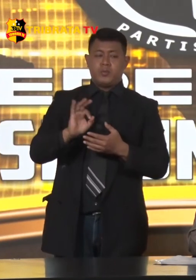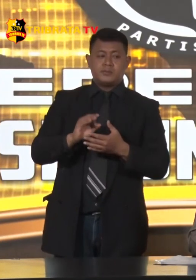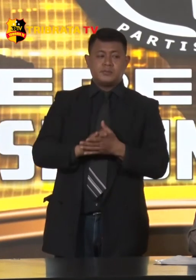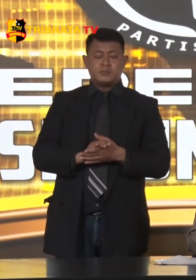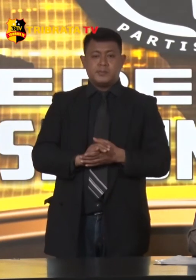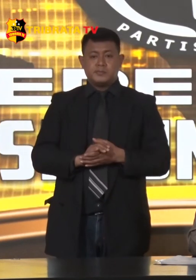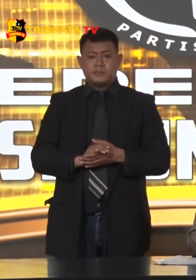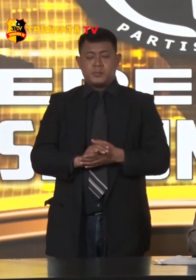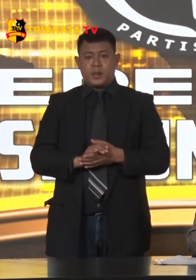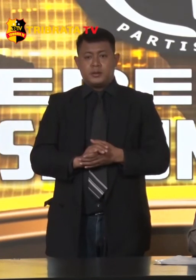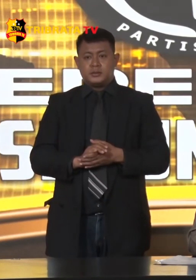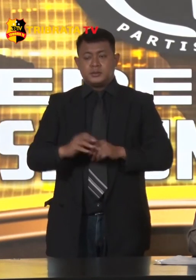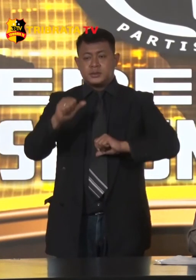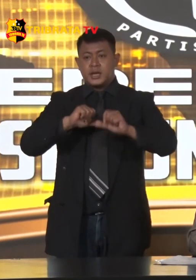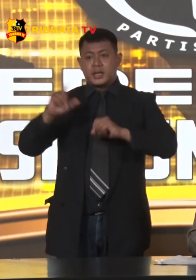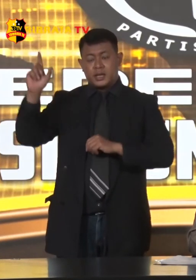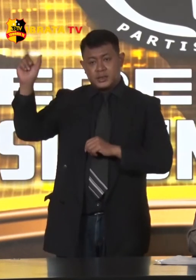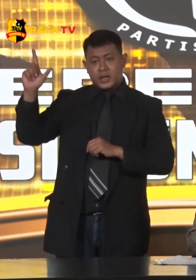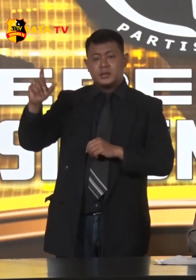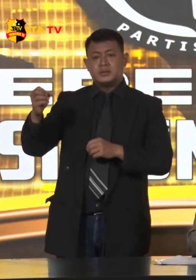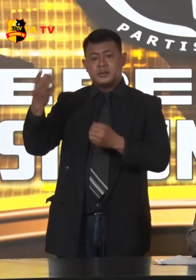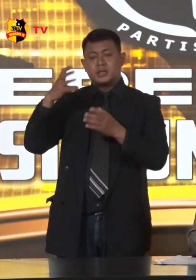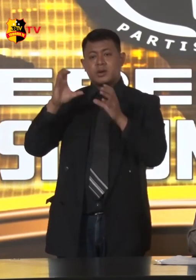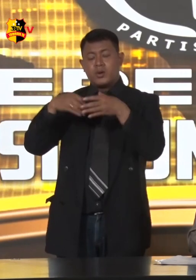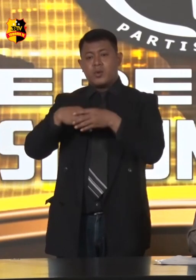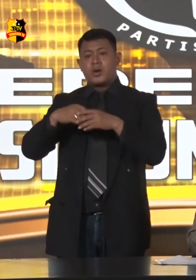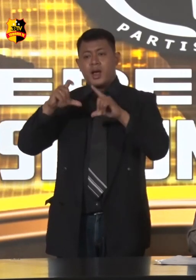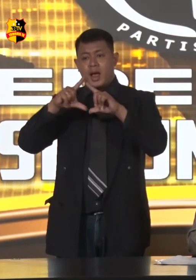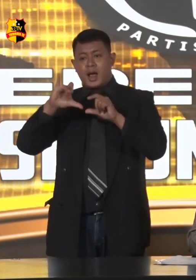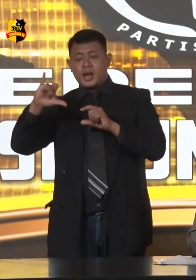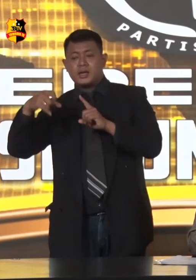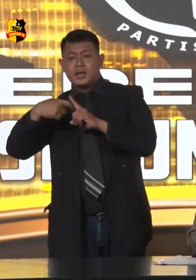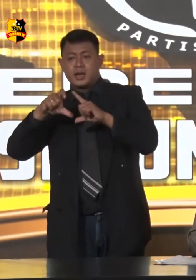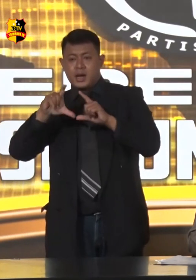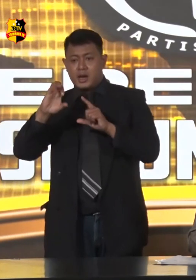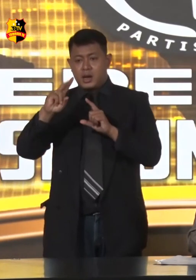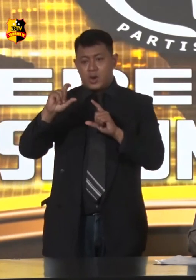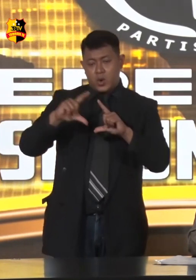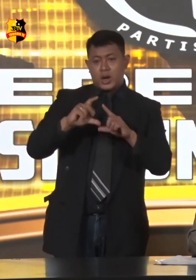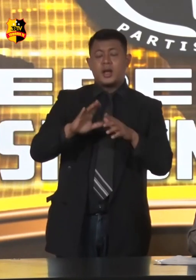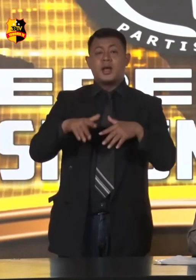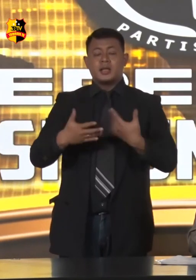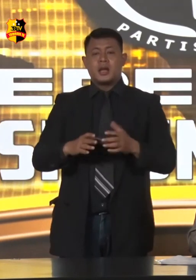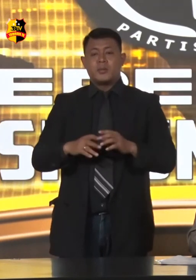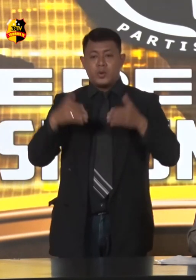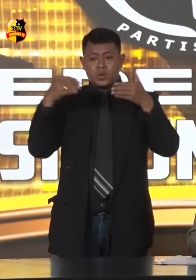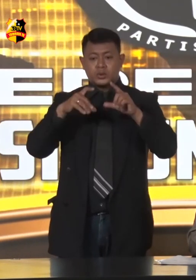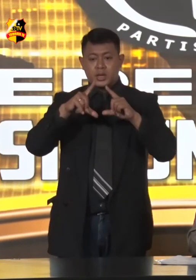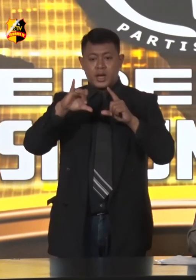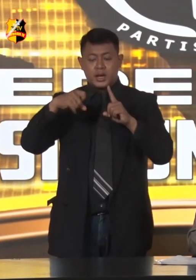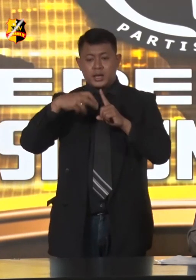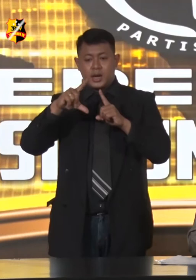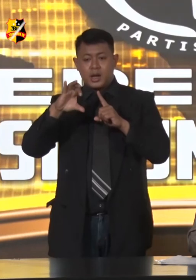Memang yang beberapa kegiatan di sana itu adalah jelas kelompok Ali Kalora, tapi khusus menyangkut Ali Kalora